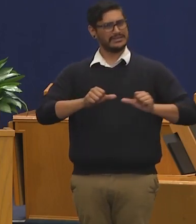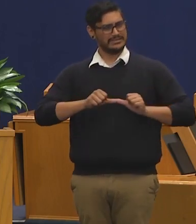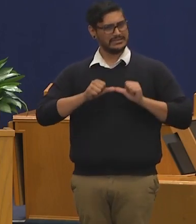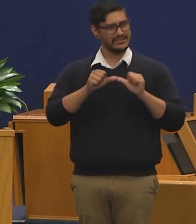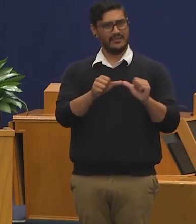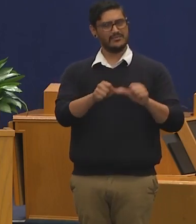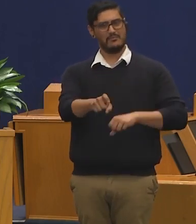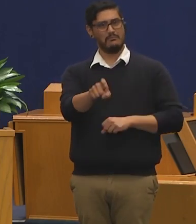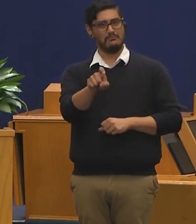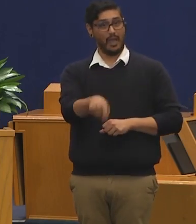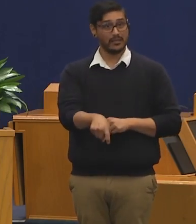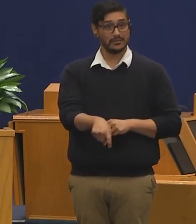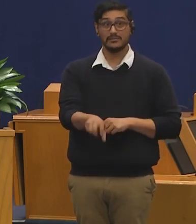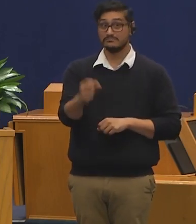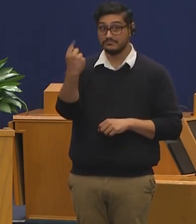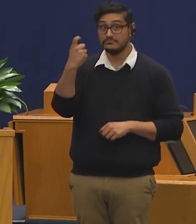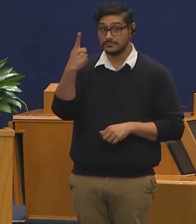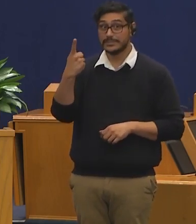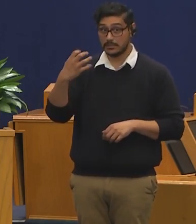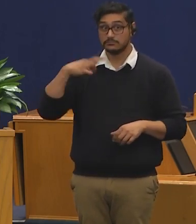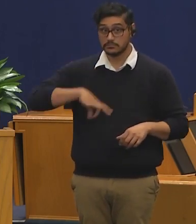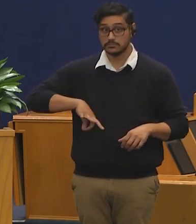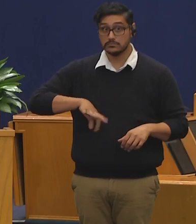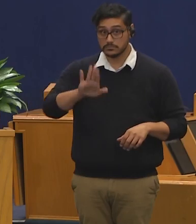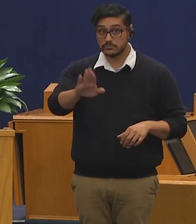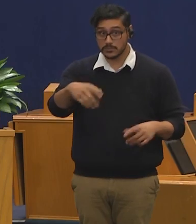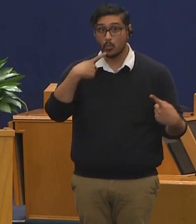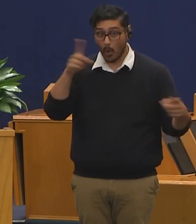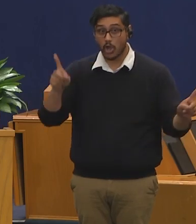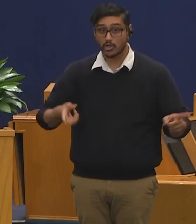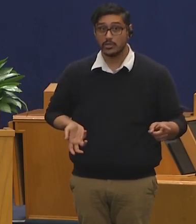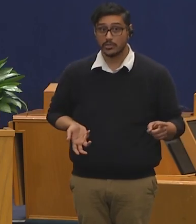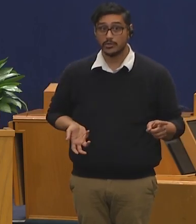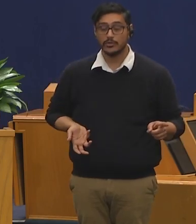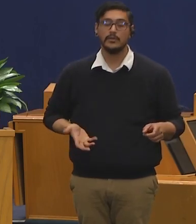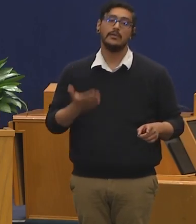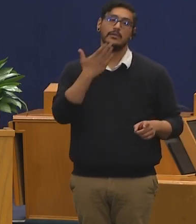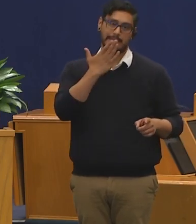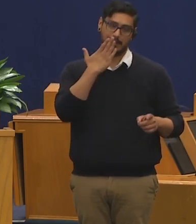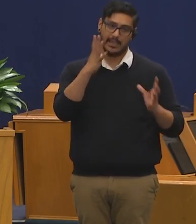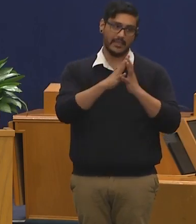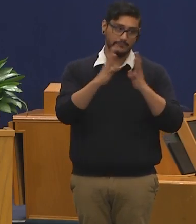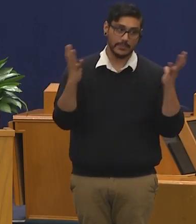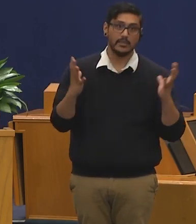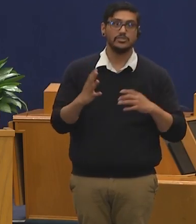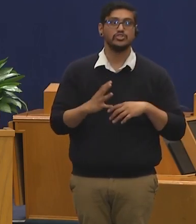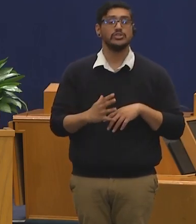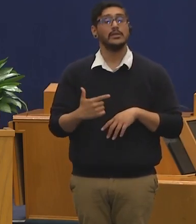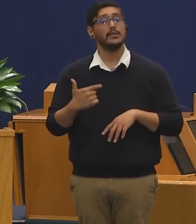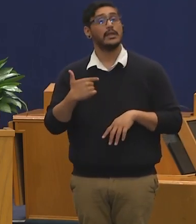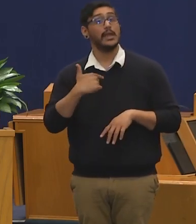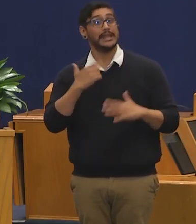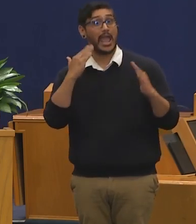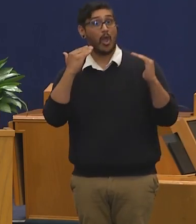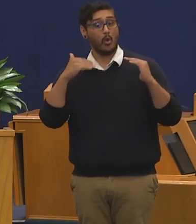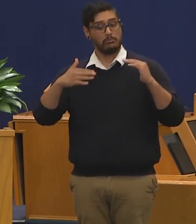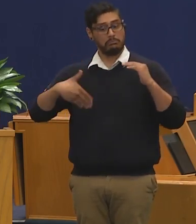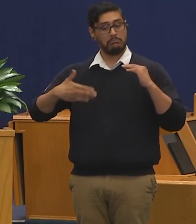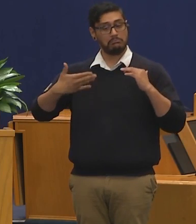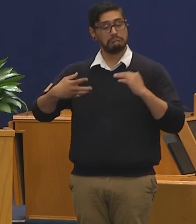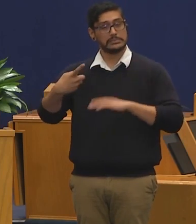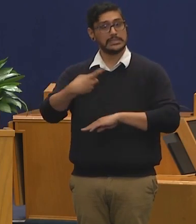porque sí nos está ayudando y sí funciona. Muchas gracias a todos y espero que en estos días